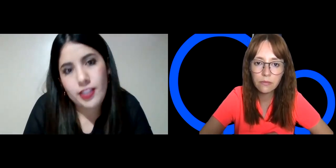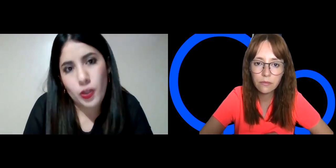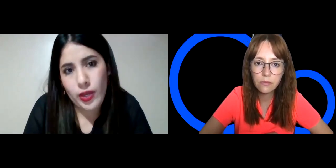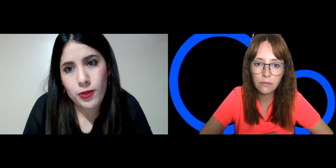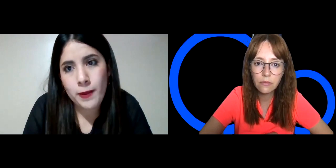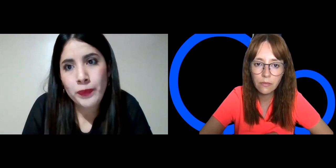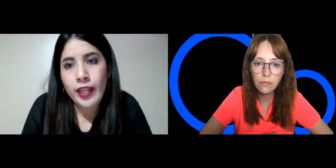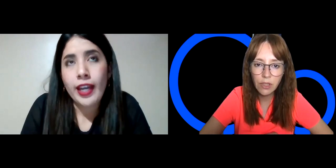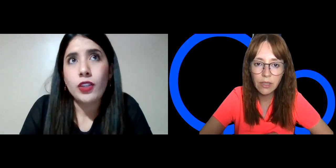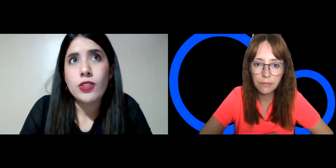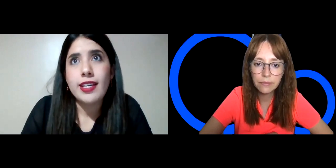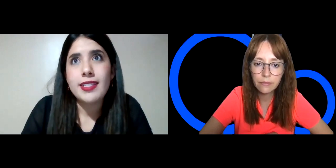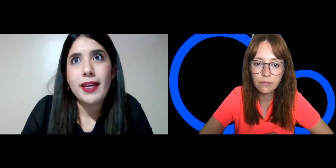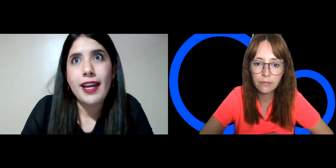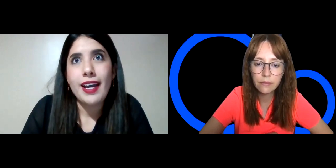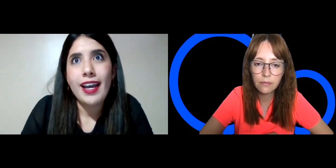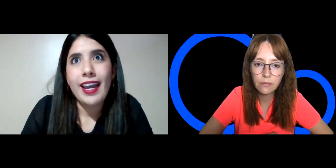tan excluidos. Sí, Entonces,